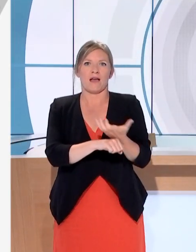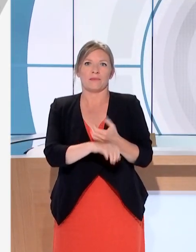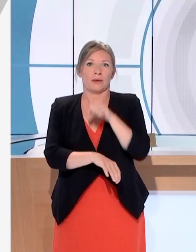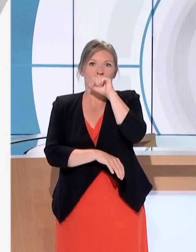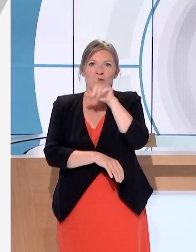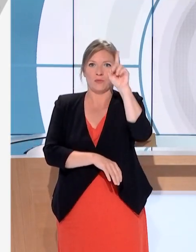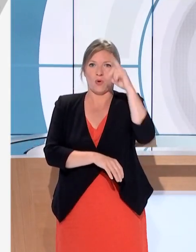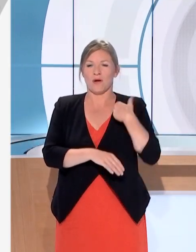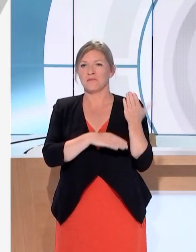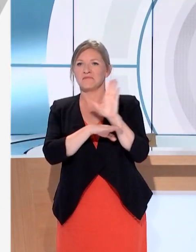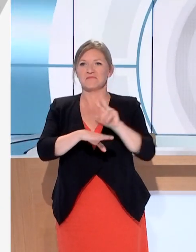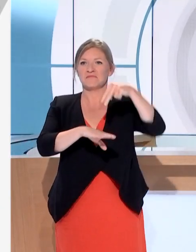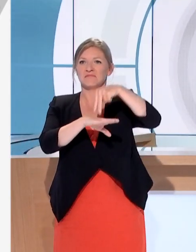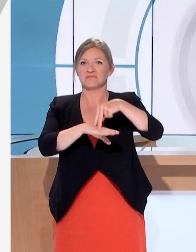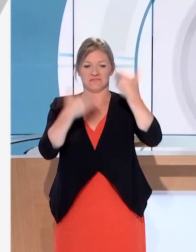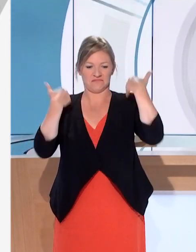qui efface les différences.